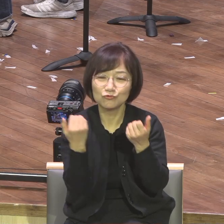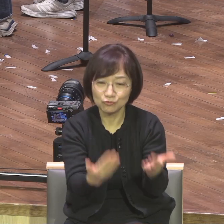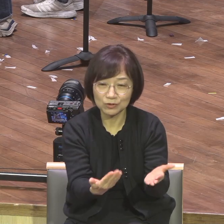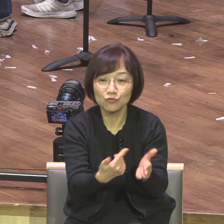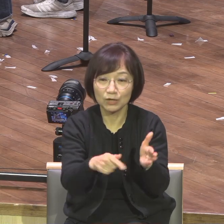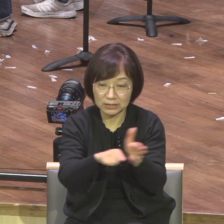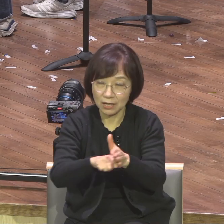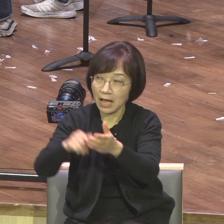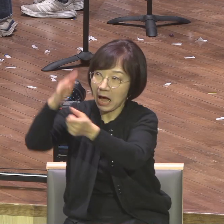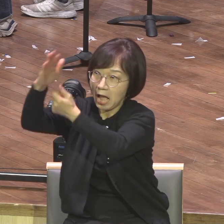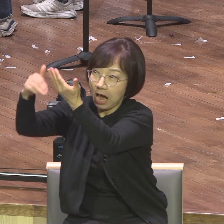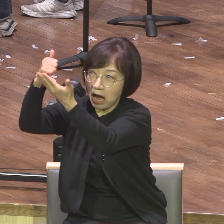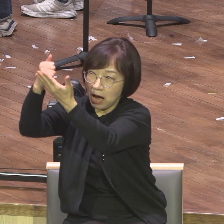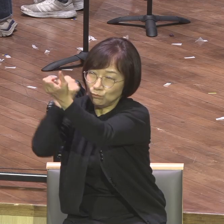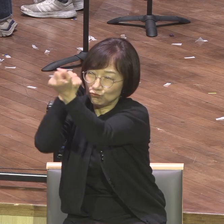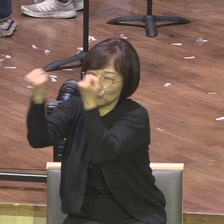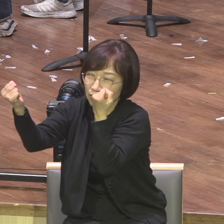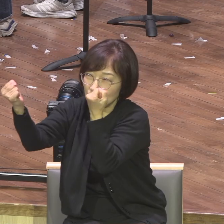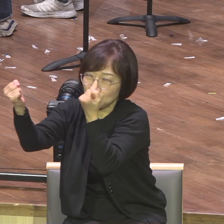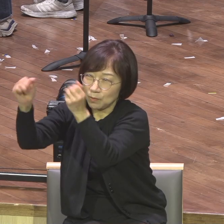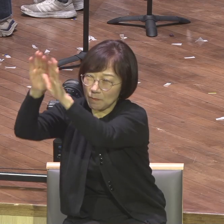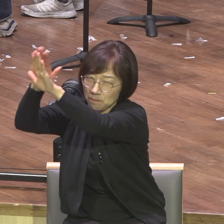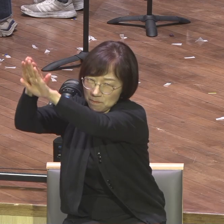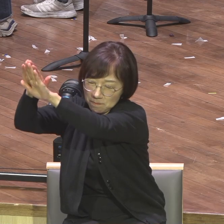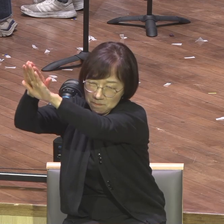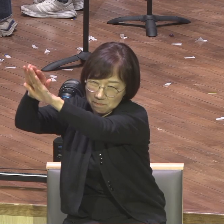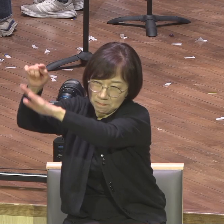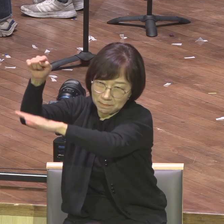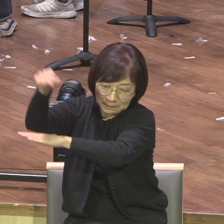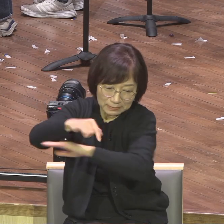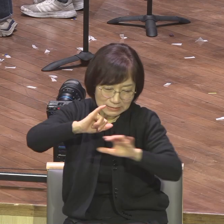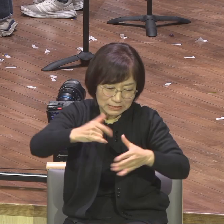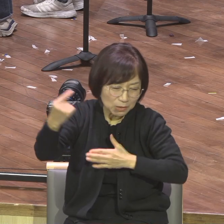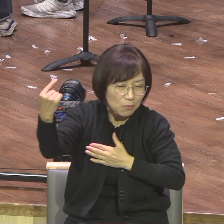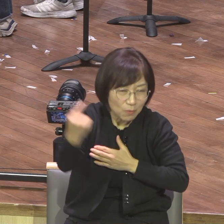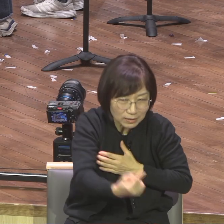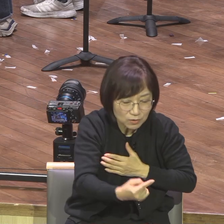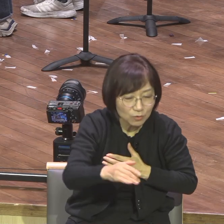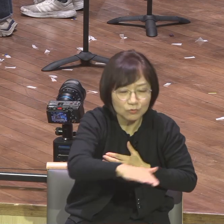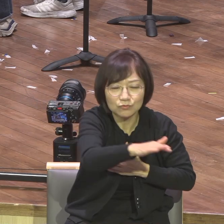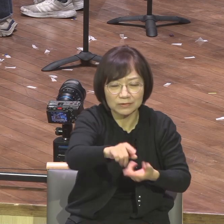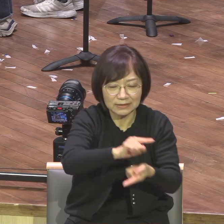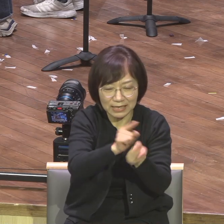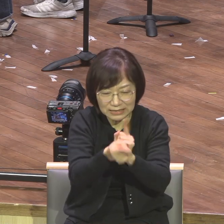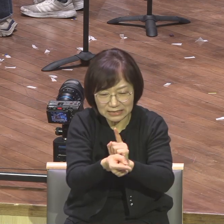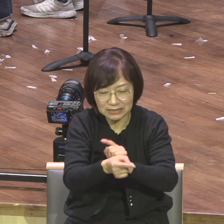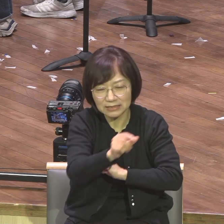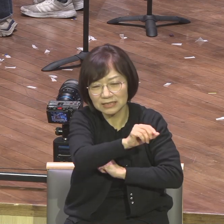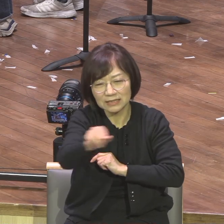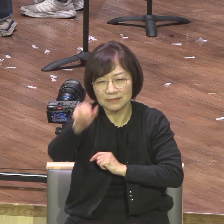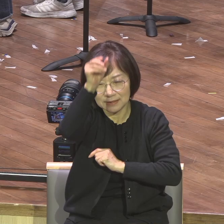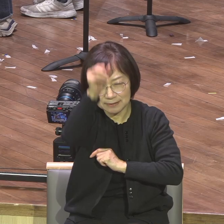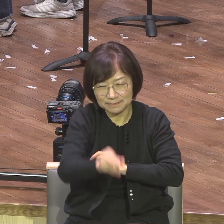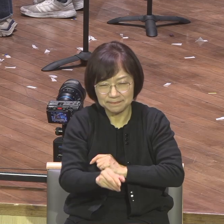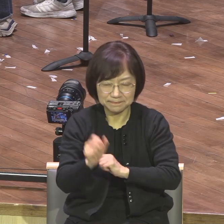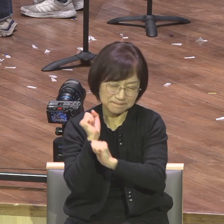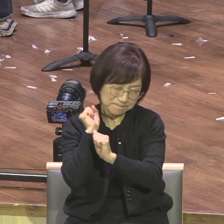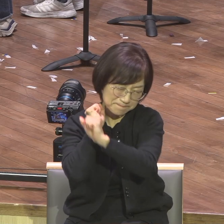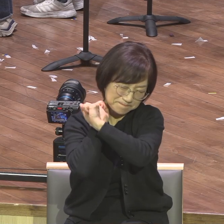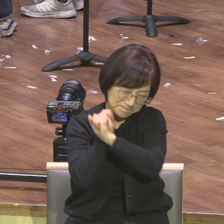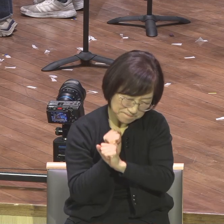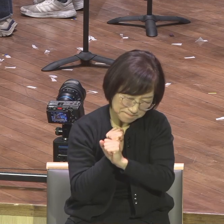죄인의 자리에 앉았단 말이에요. 하나님이 저주의 십자가를 졌단 말이에요. 우리 대신 우리가 받을 저주를